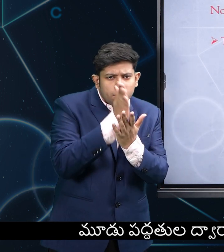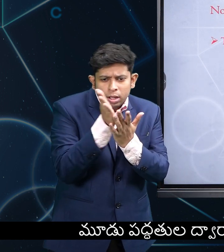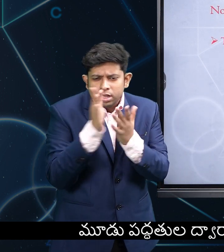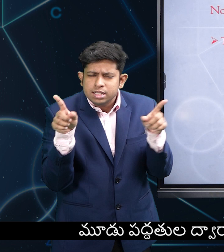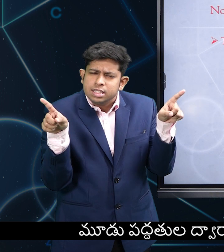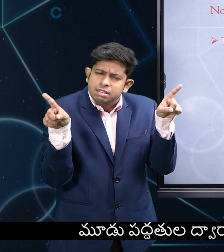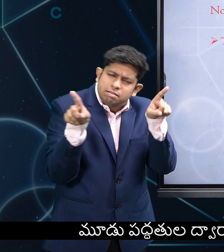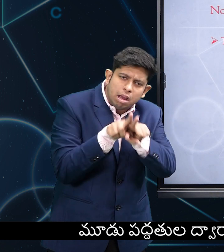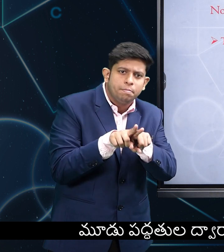ఉంటుంది.